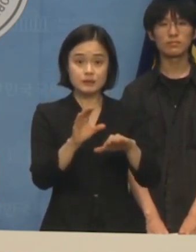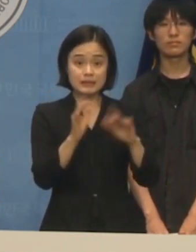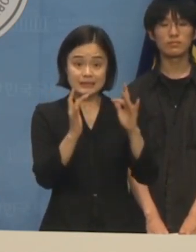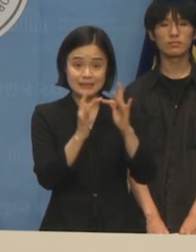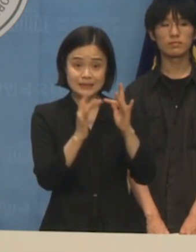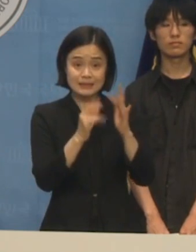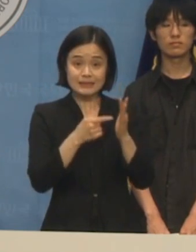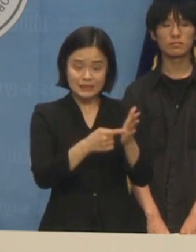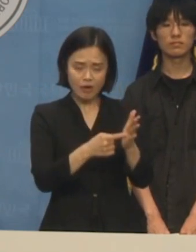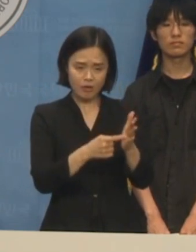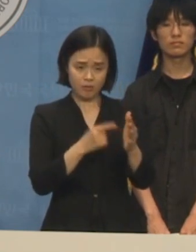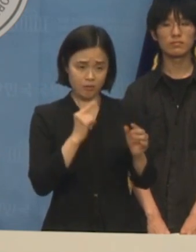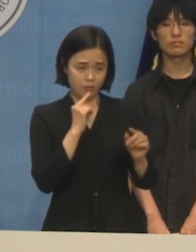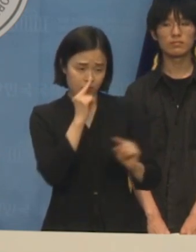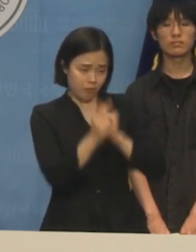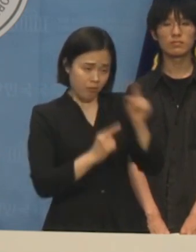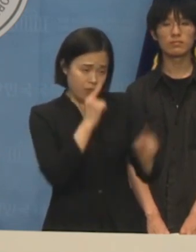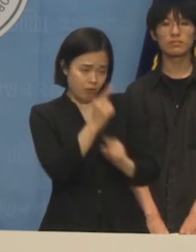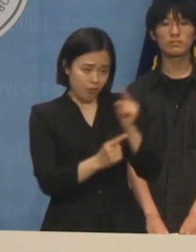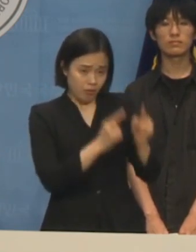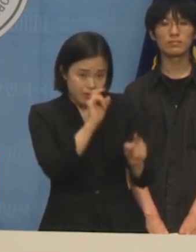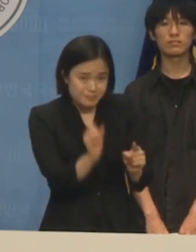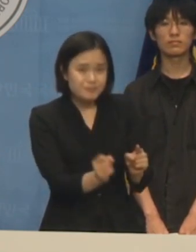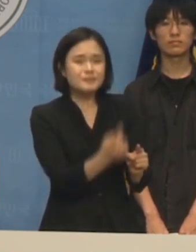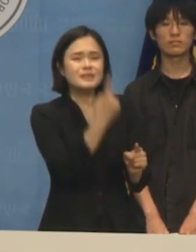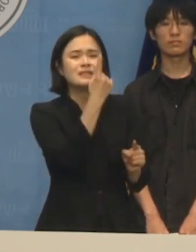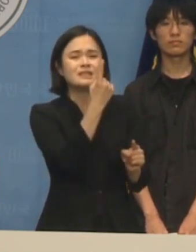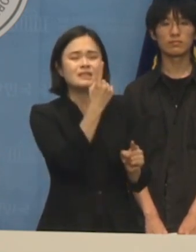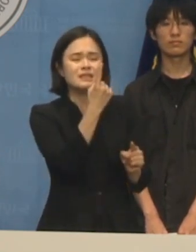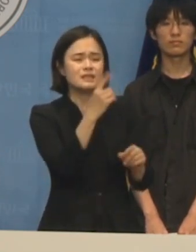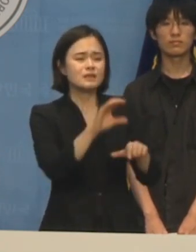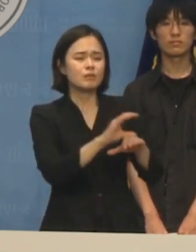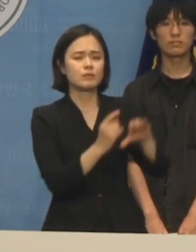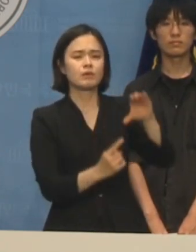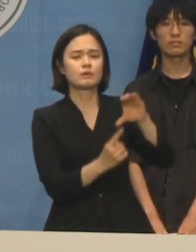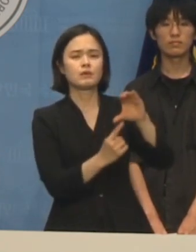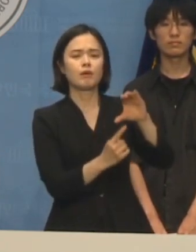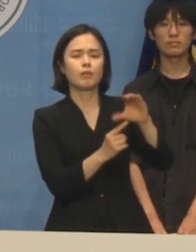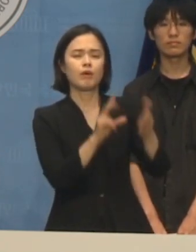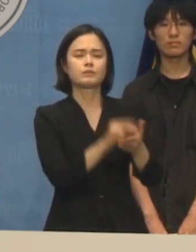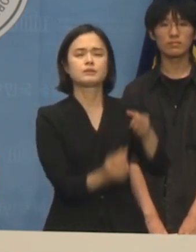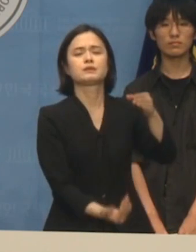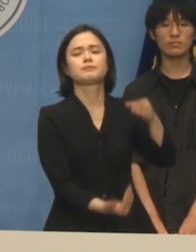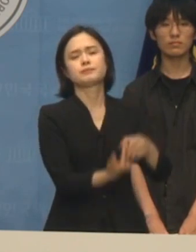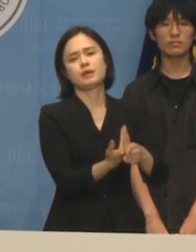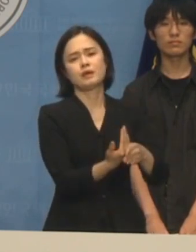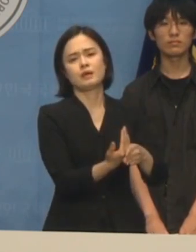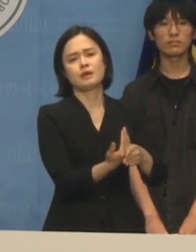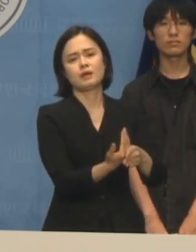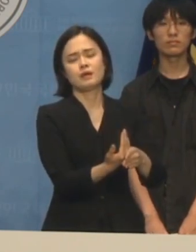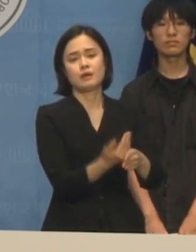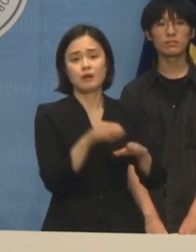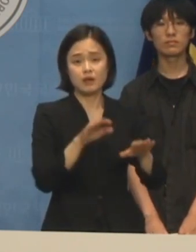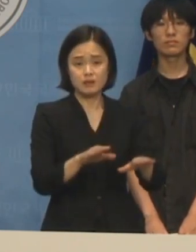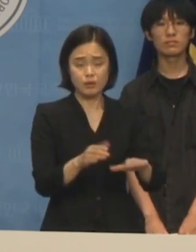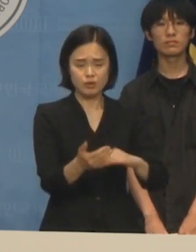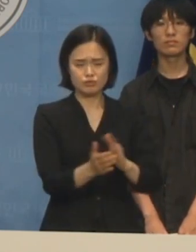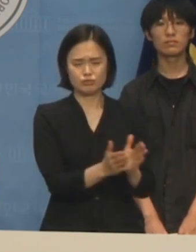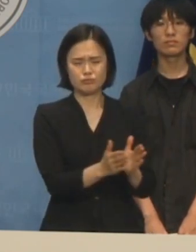다르게 계획했더라면 애초에 발생하지 않았을 문제입니다. 이번 연수에 대한 고민 부족과